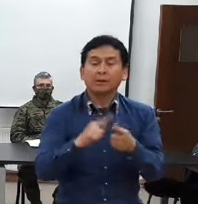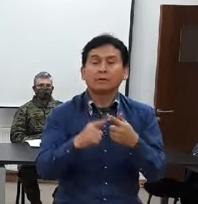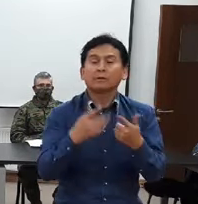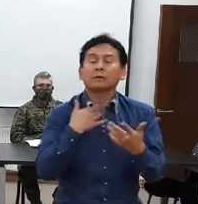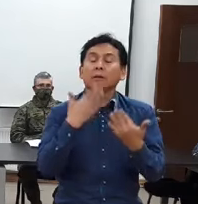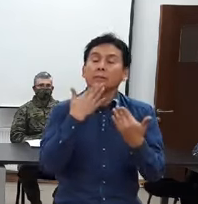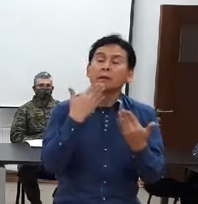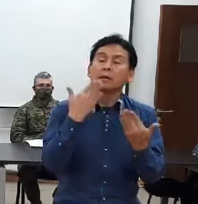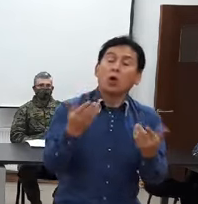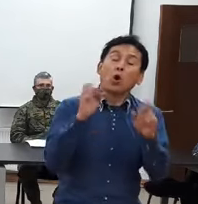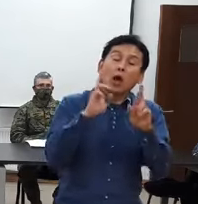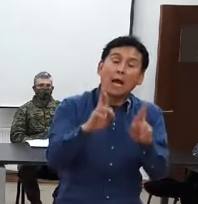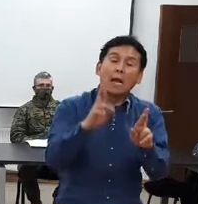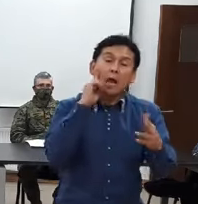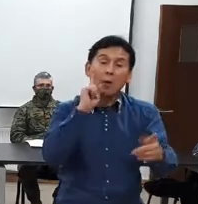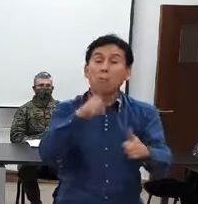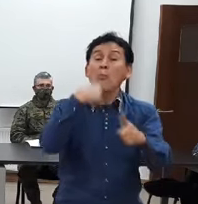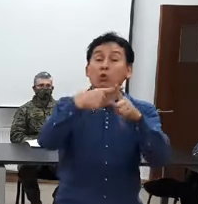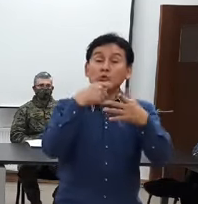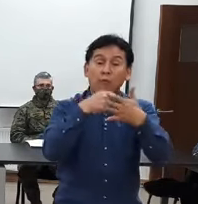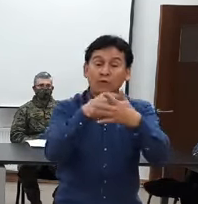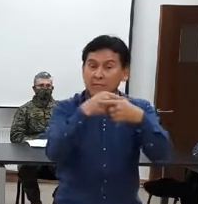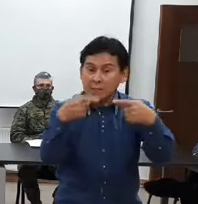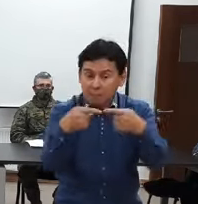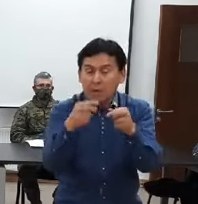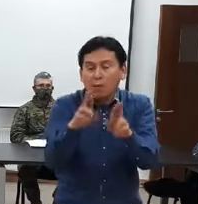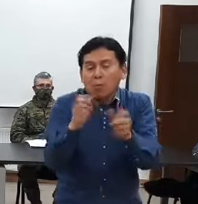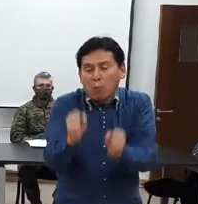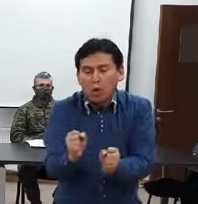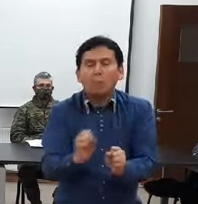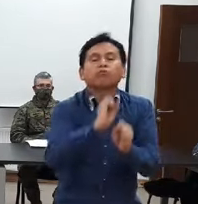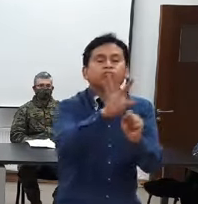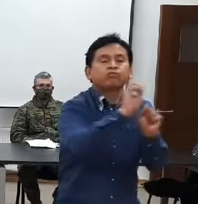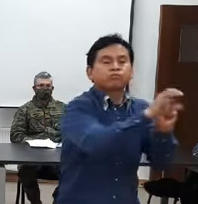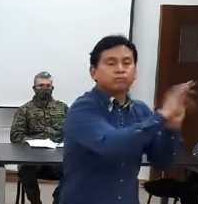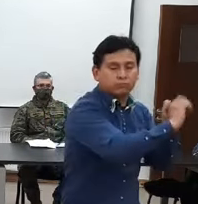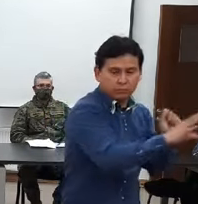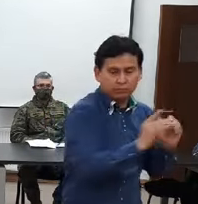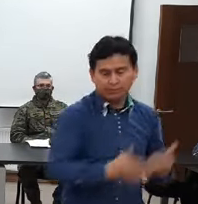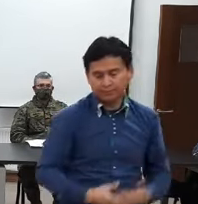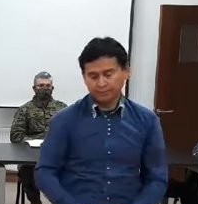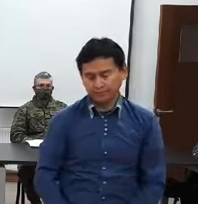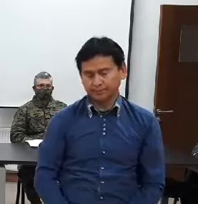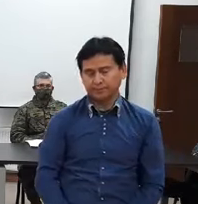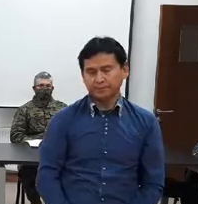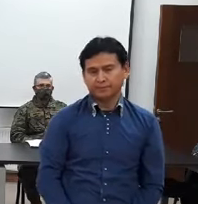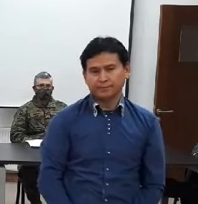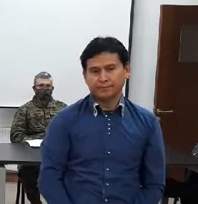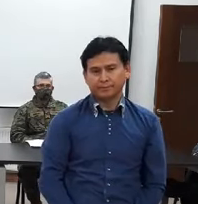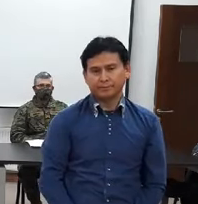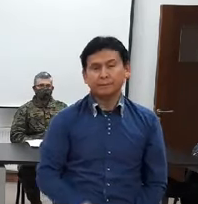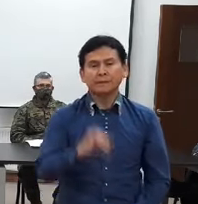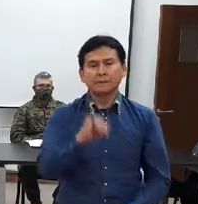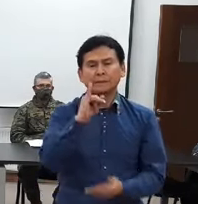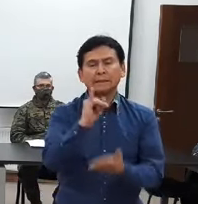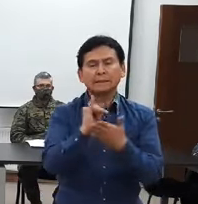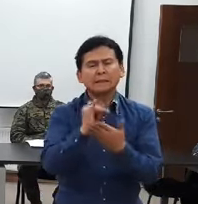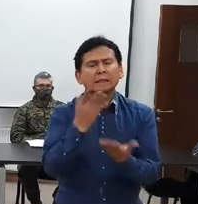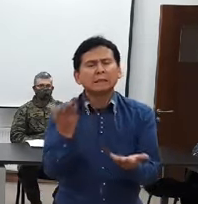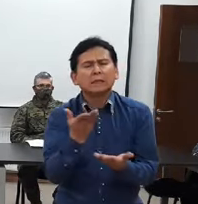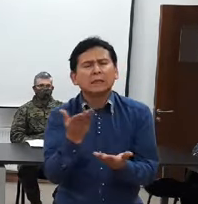Por tanto, ojalá, hacia la próxima semana, fines de la próxima semana, podamos estar empezando la distribución. Intendenta, se